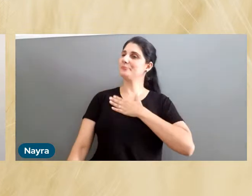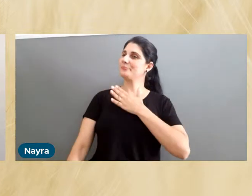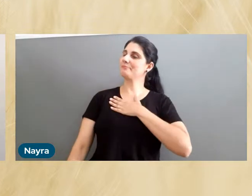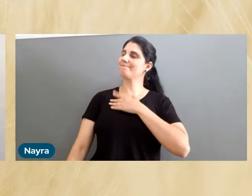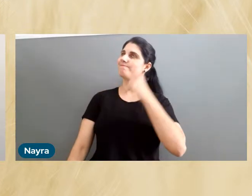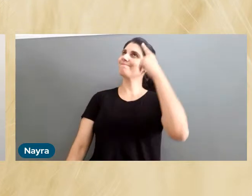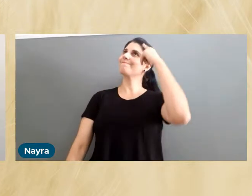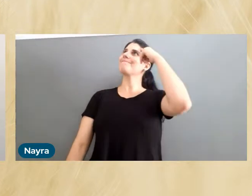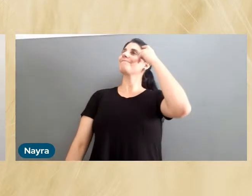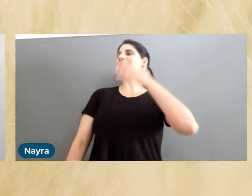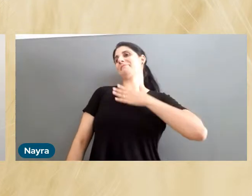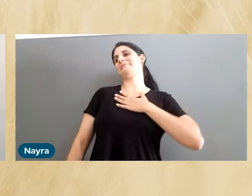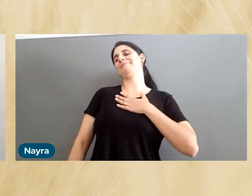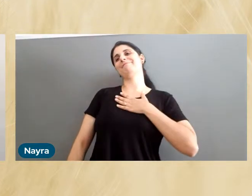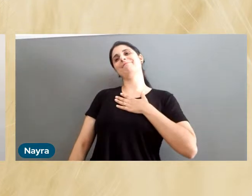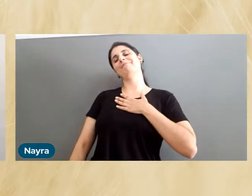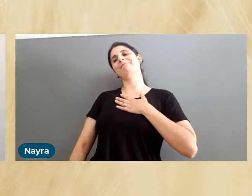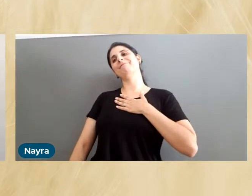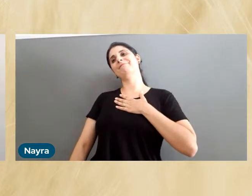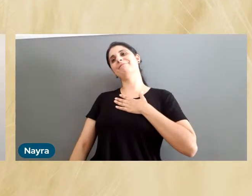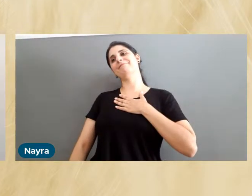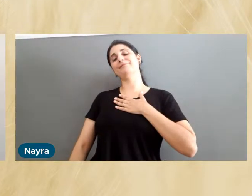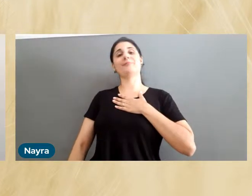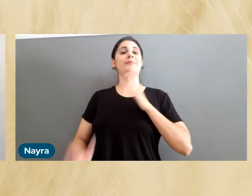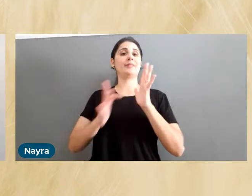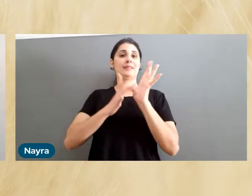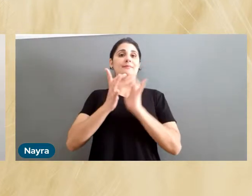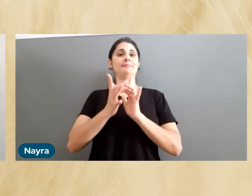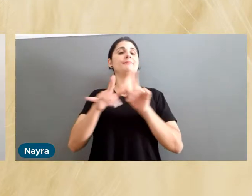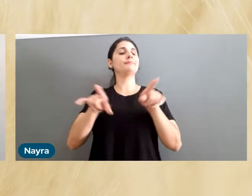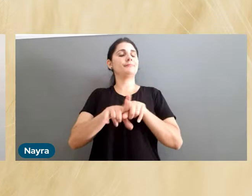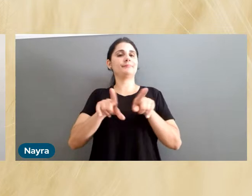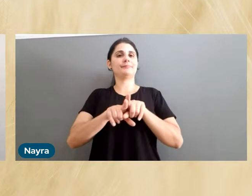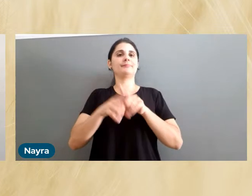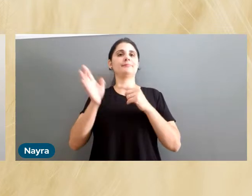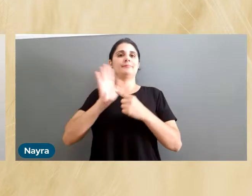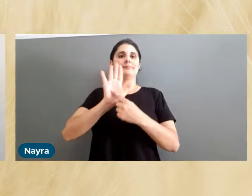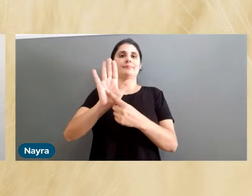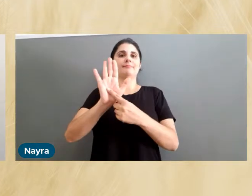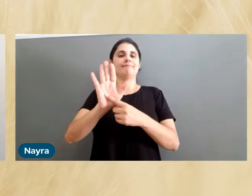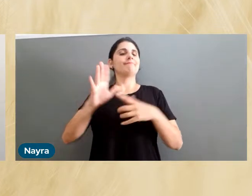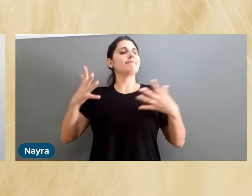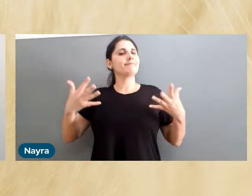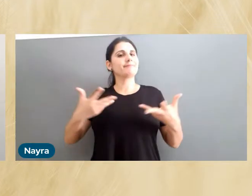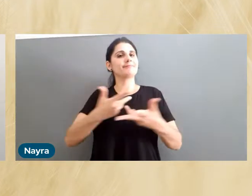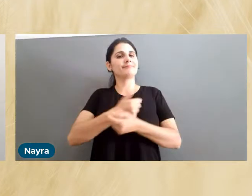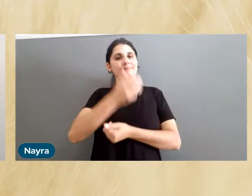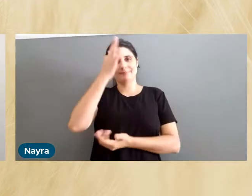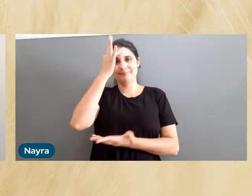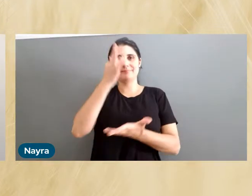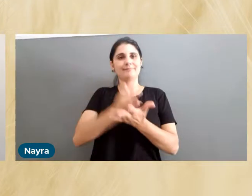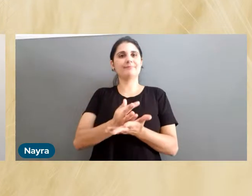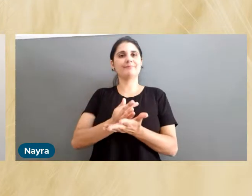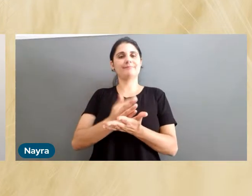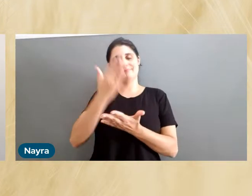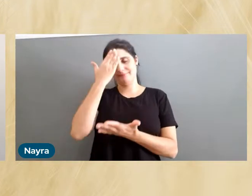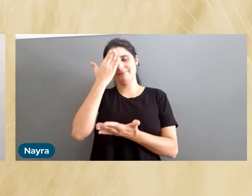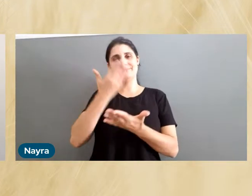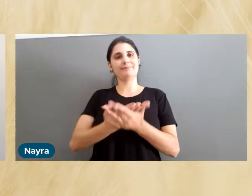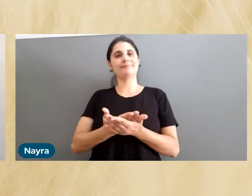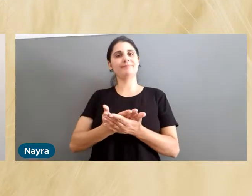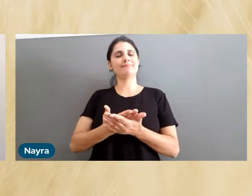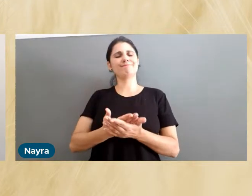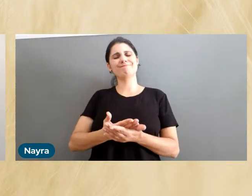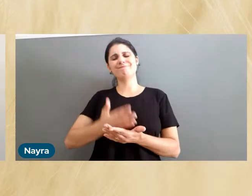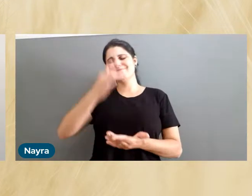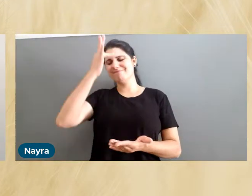positivo. Jesus também nos legou um exemplo extraordinário de fé e de confiança. Uma fé que a